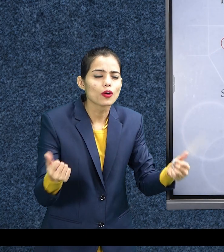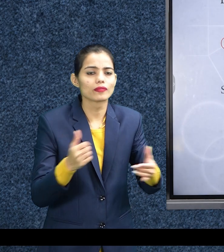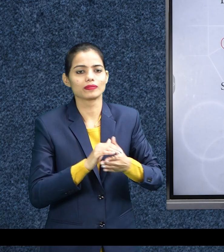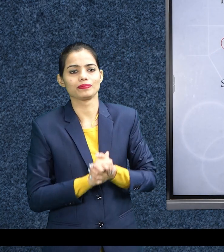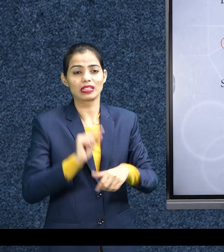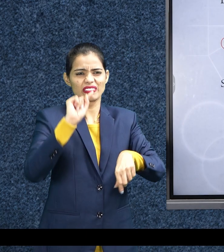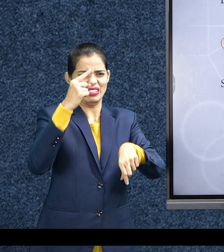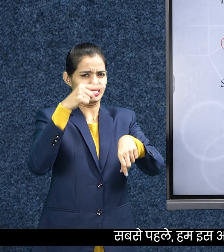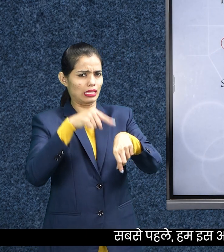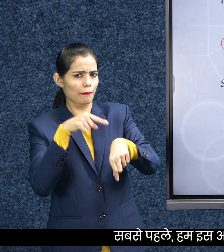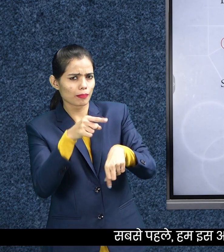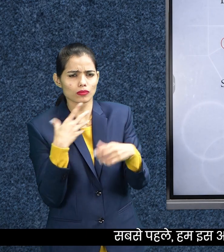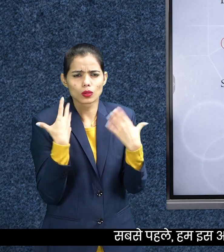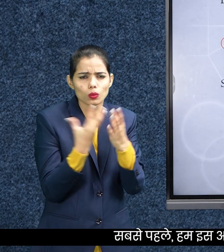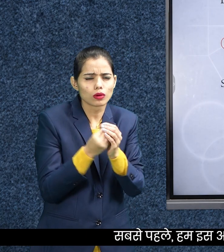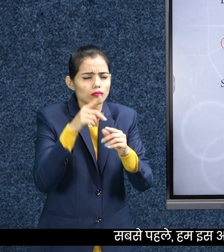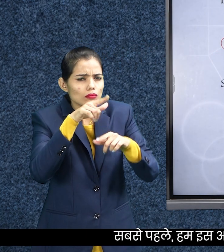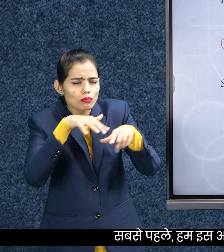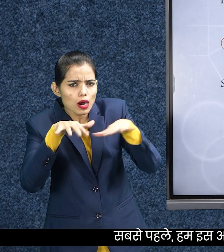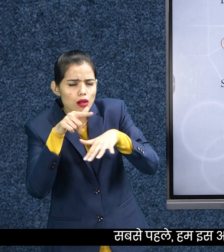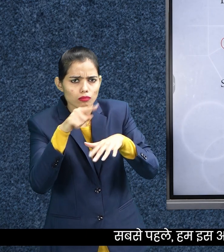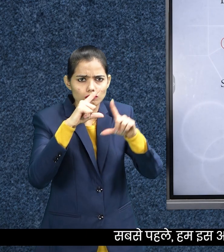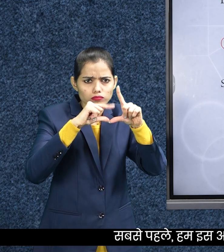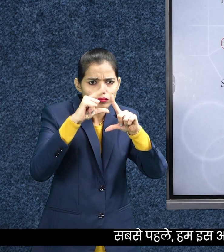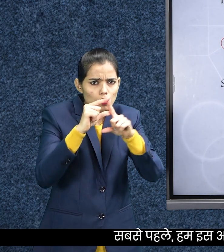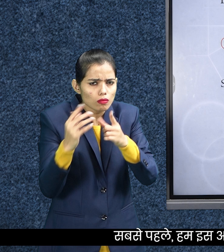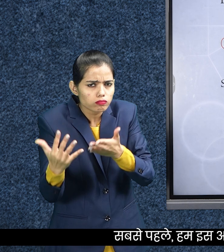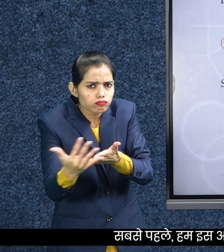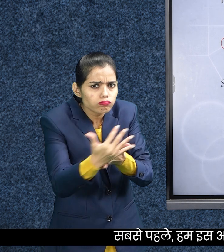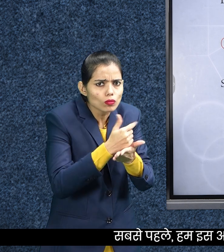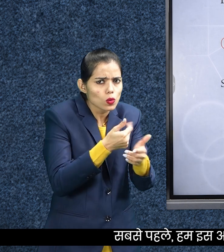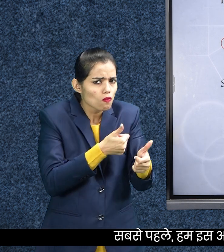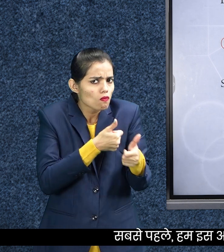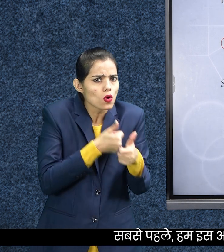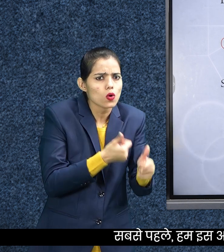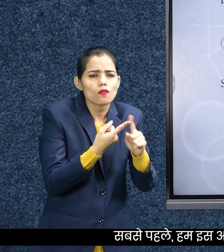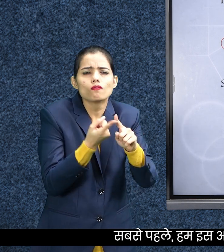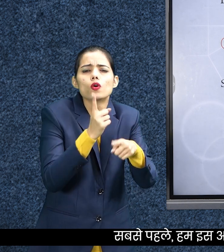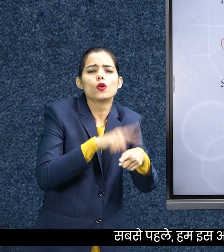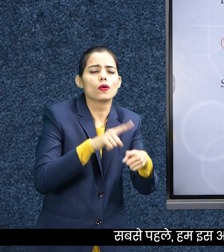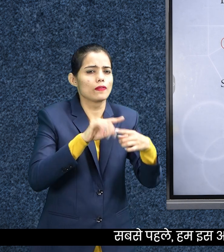विलयन। सबसे पहले हम इस आंकड़ों को निम्नलिखित रूप में व्यवस्थित करते हैं।